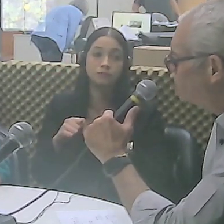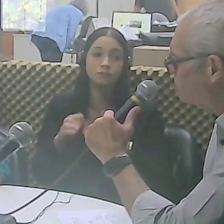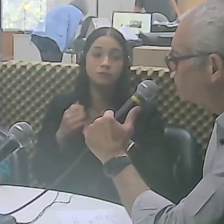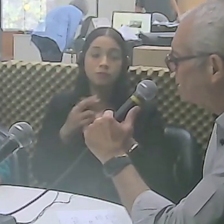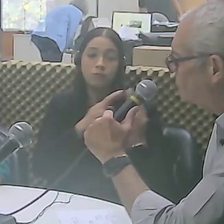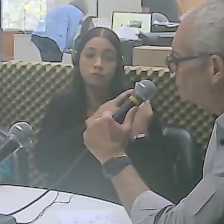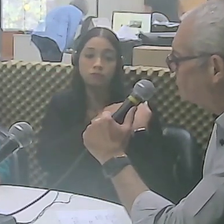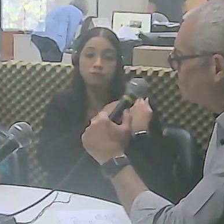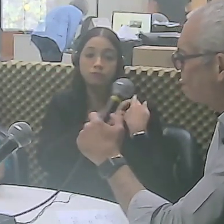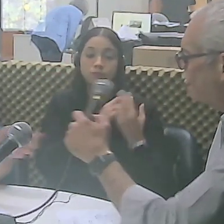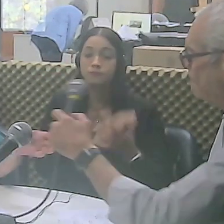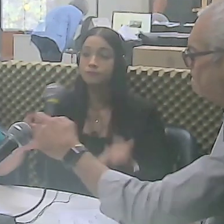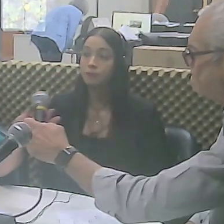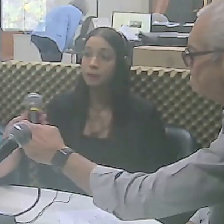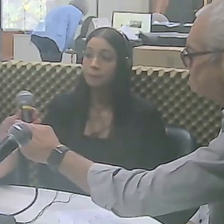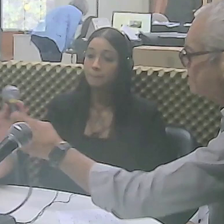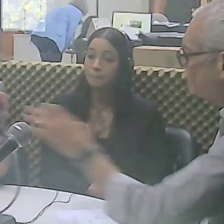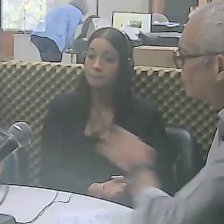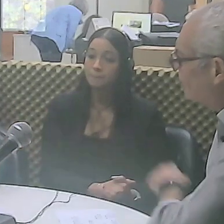muito responsável.